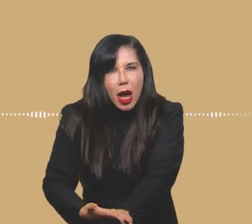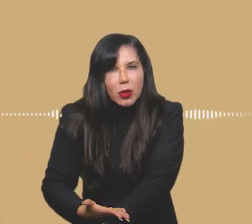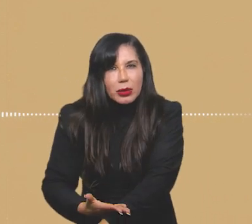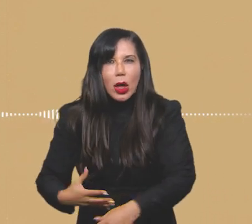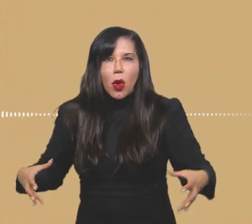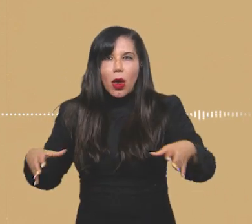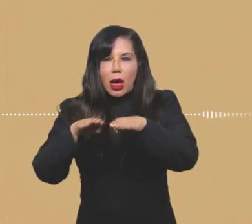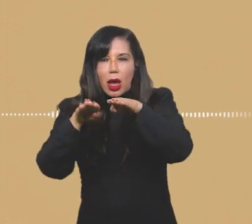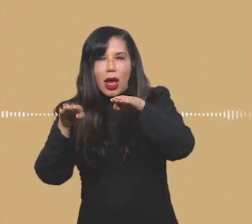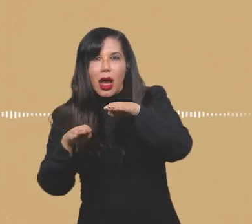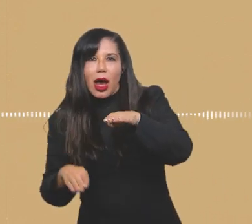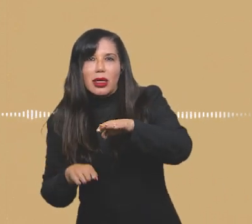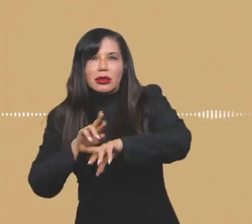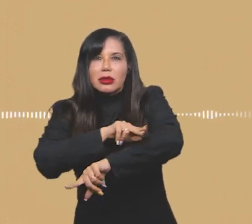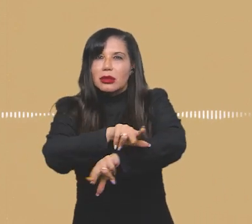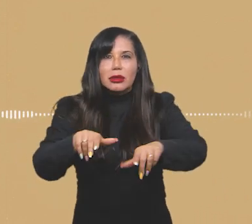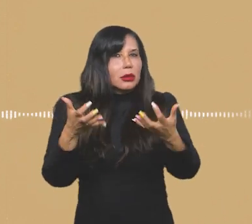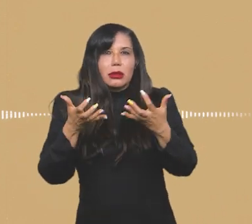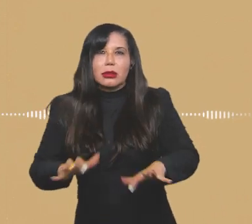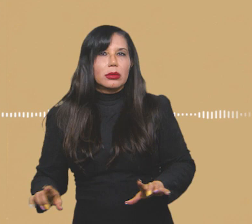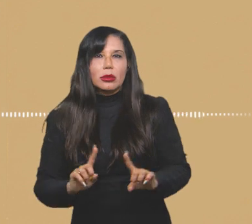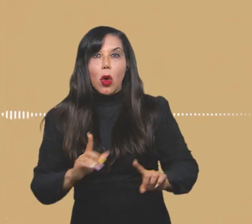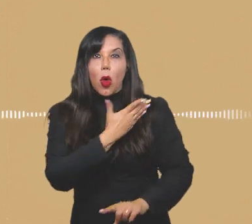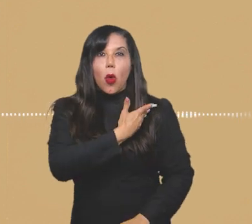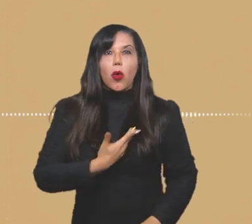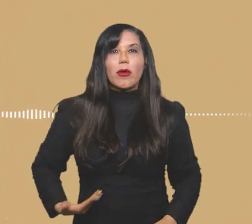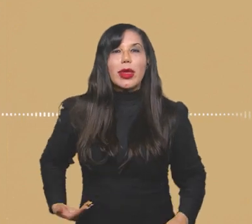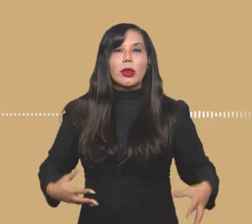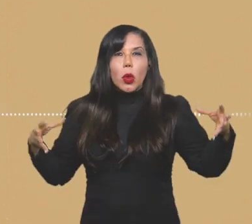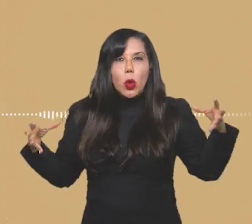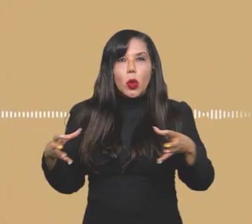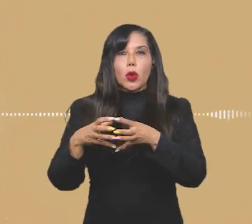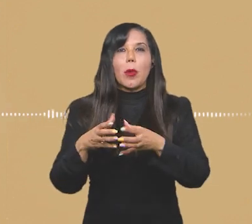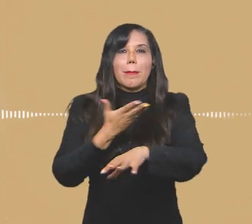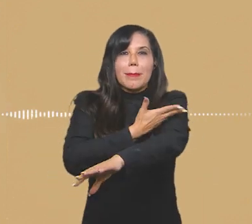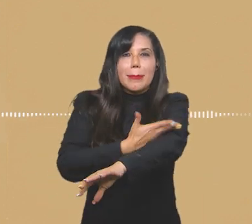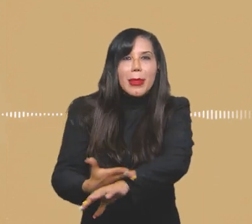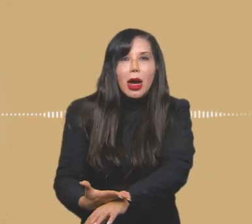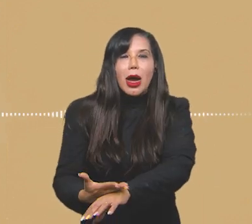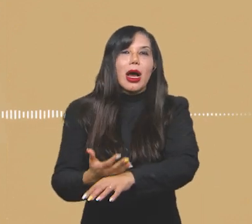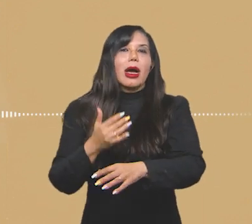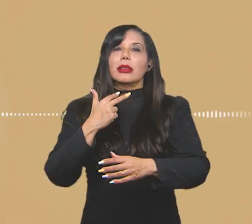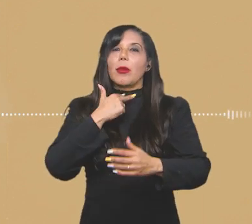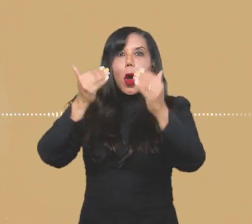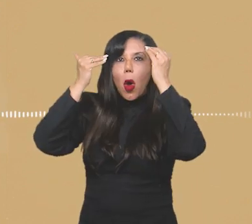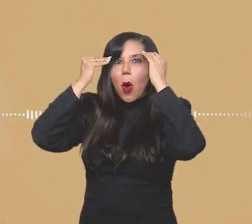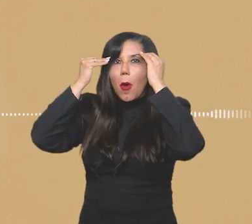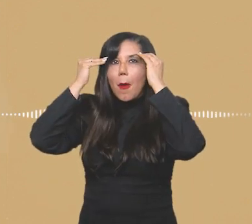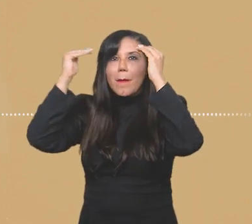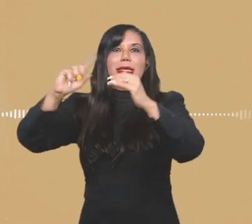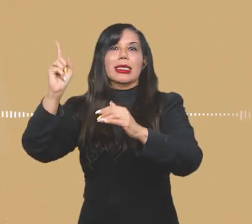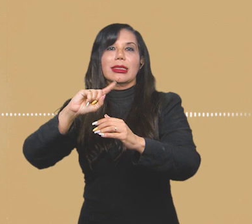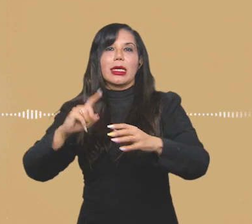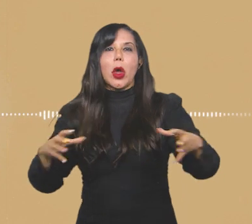as classes heterogêneas o não quereriam. O governo, sendo composto de brancos, não deveria